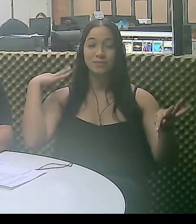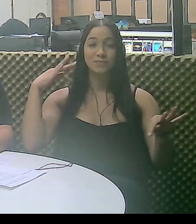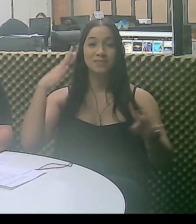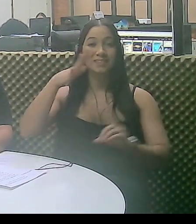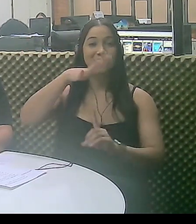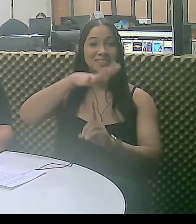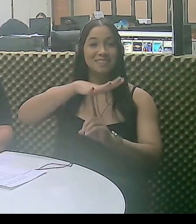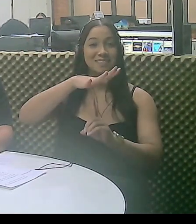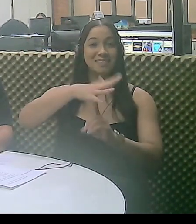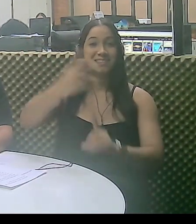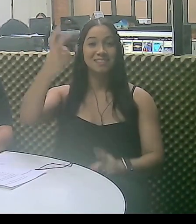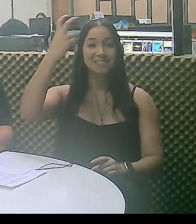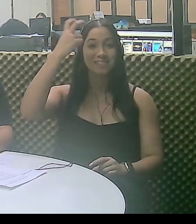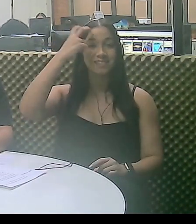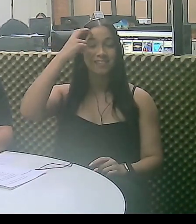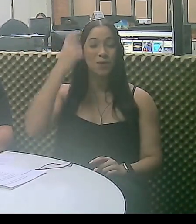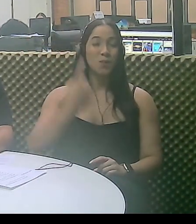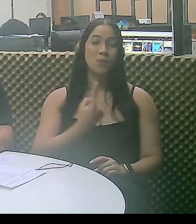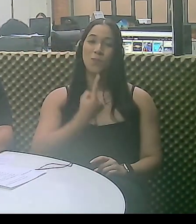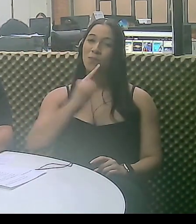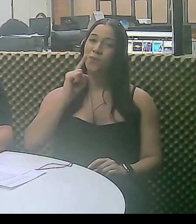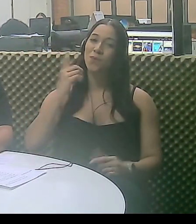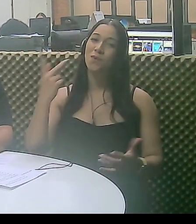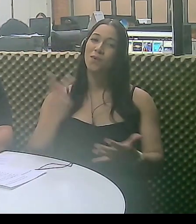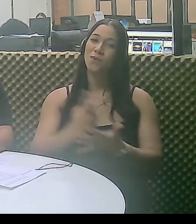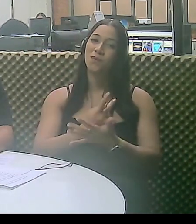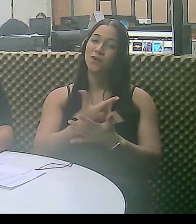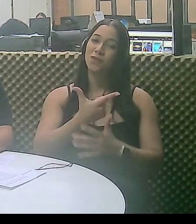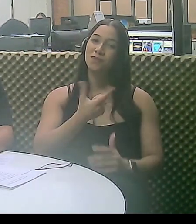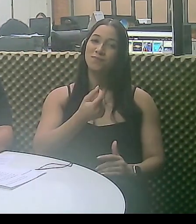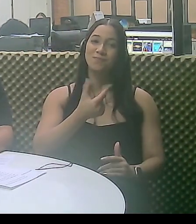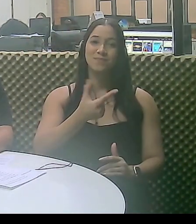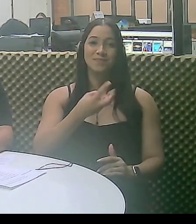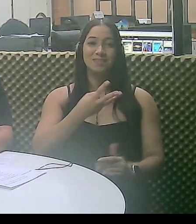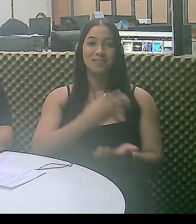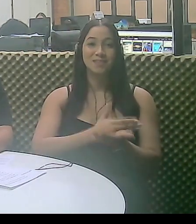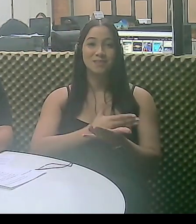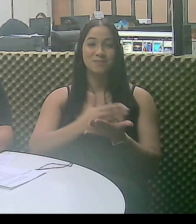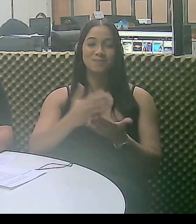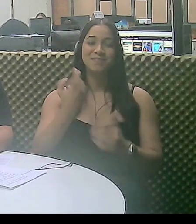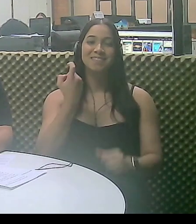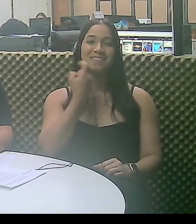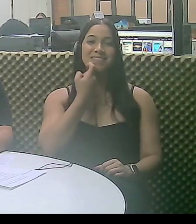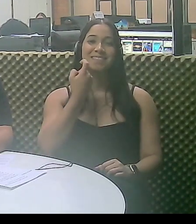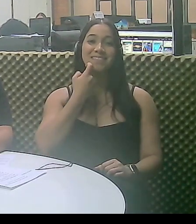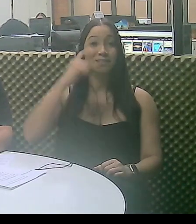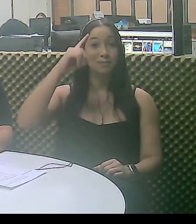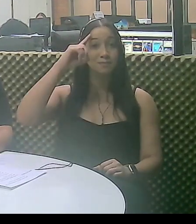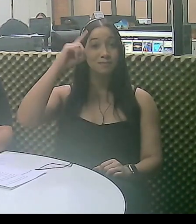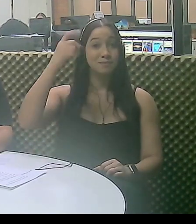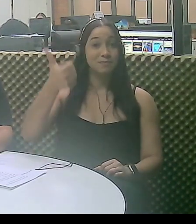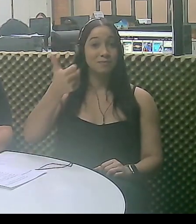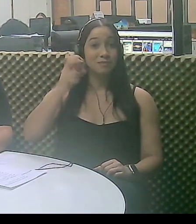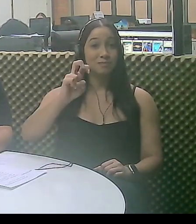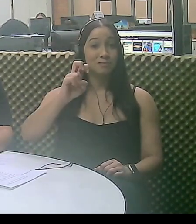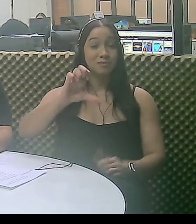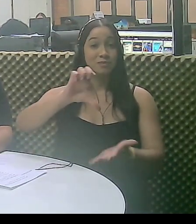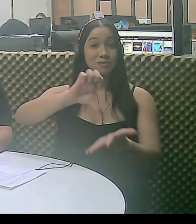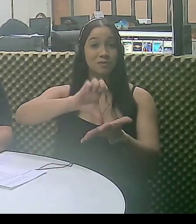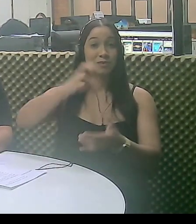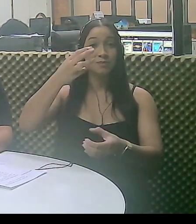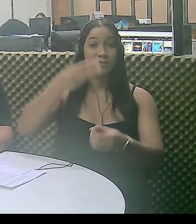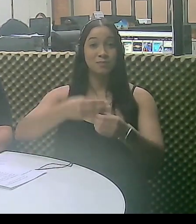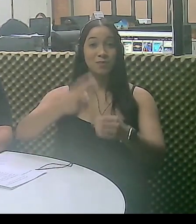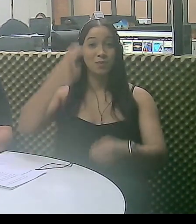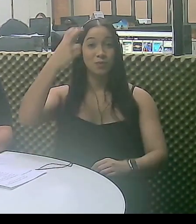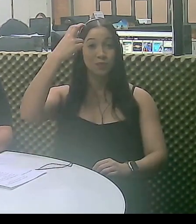a Feira de Cultura chega à última edição de 2023, a partir desta sexta-feira, dia 15, no Centro Municipal de